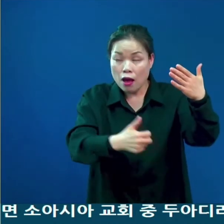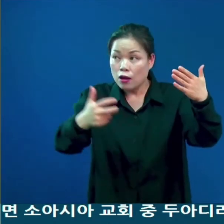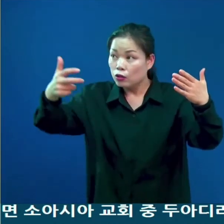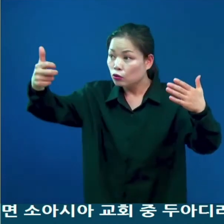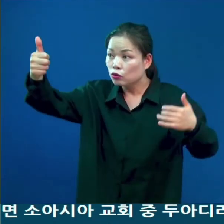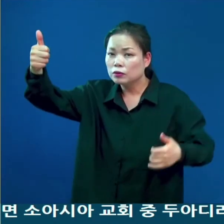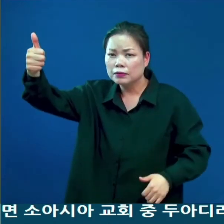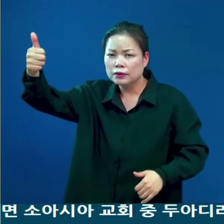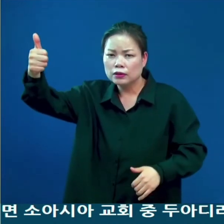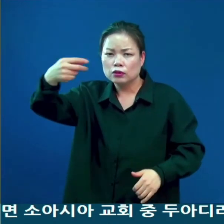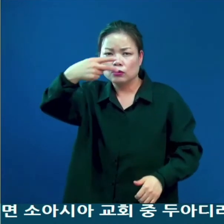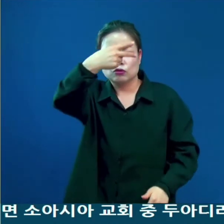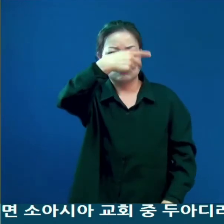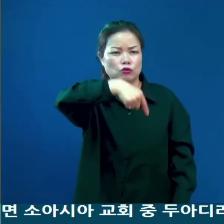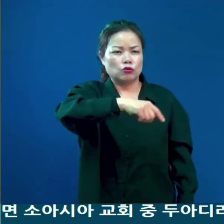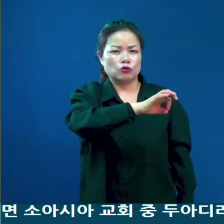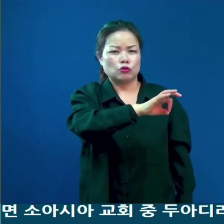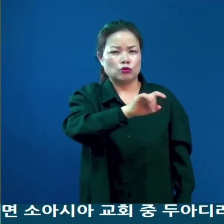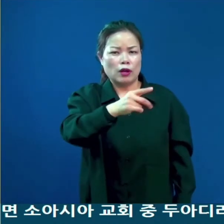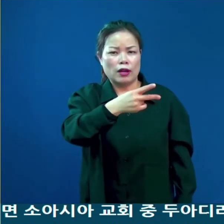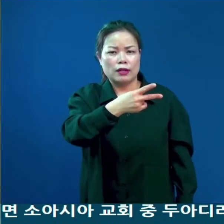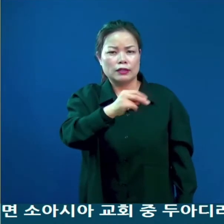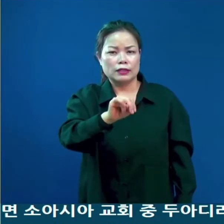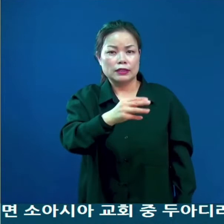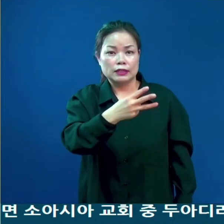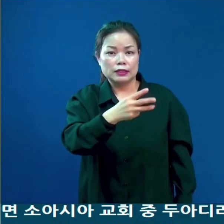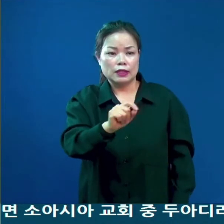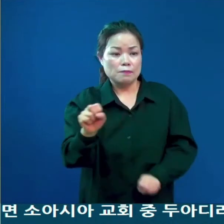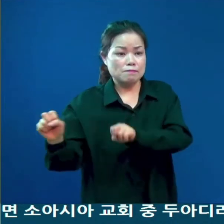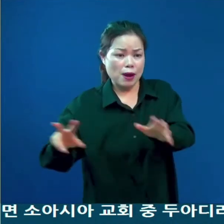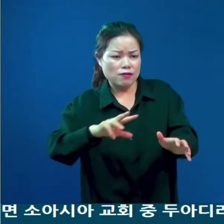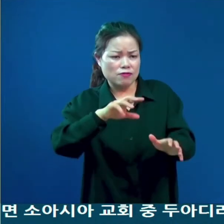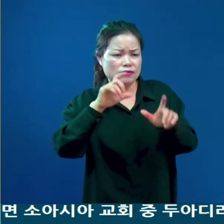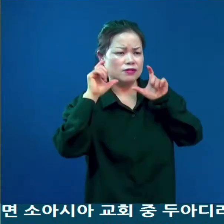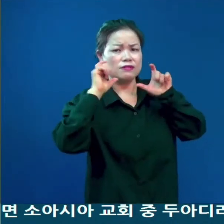그 두아티라 교회를 즉각적으로 심판하지 않으십니다.